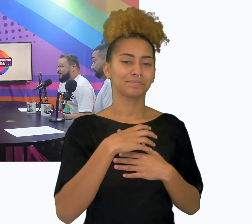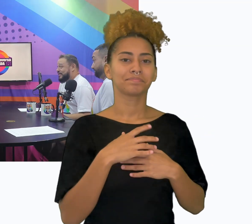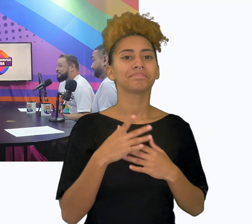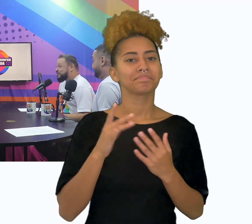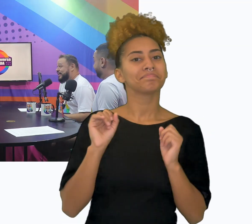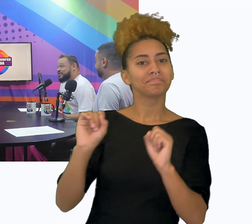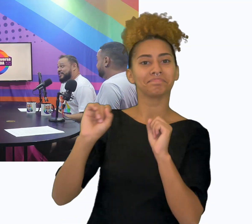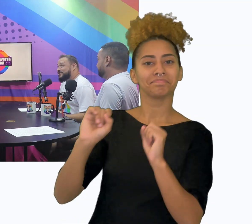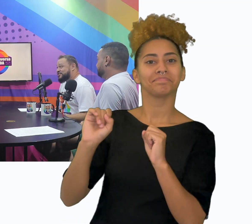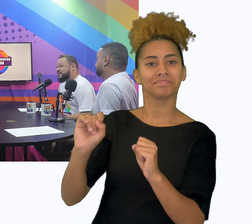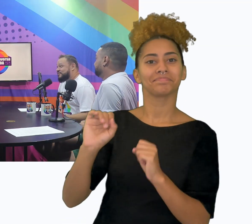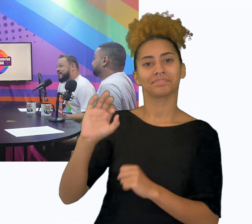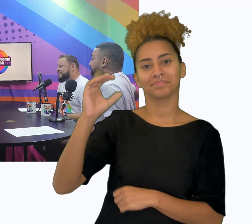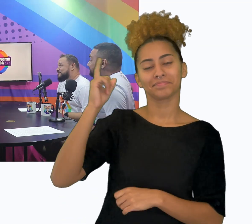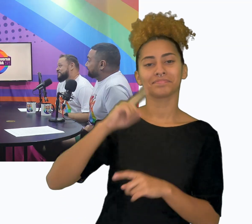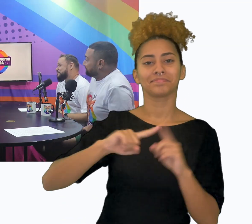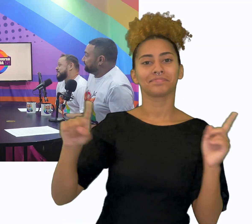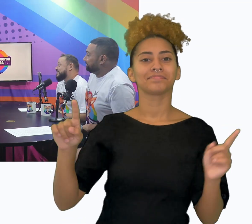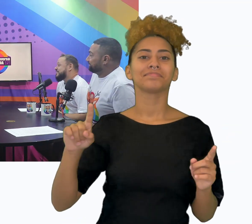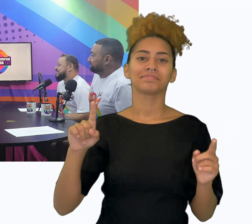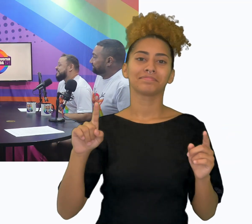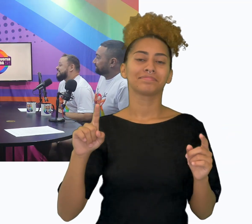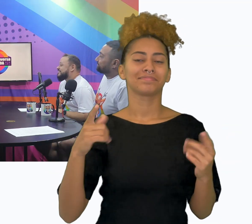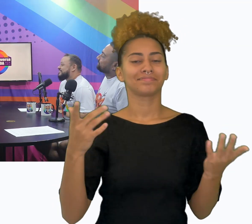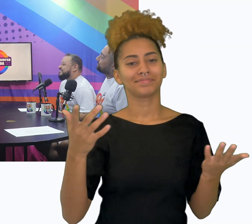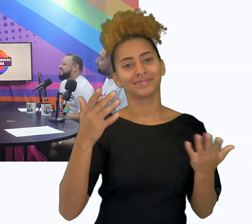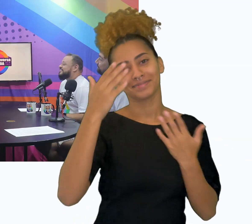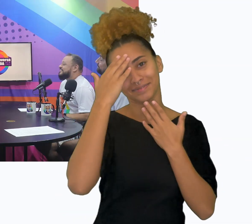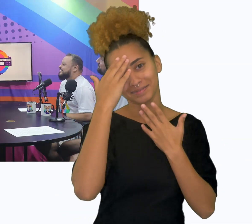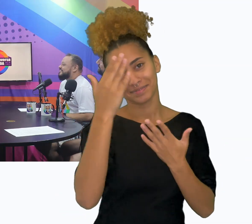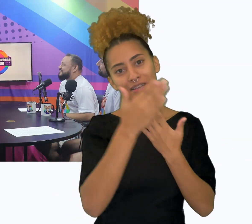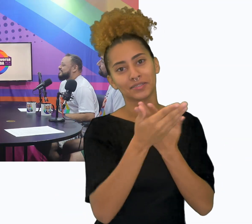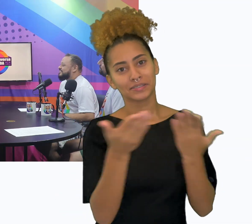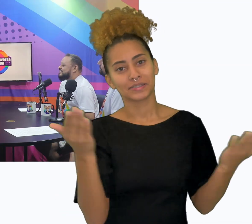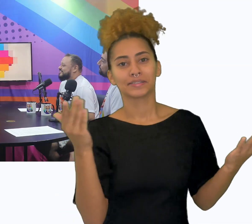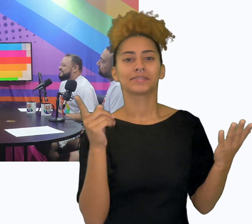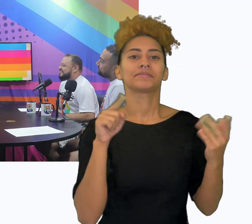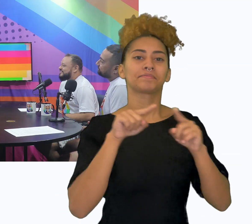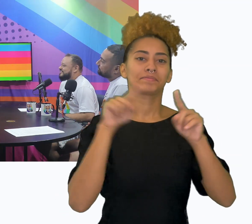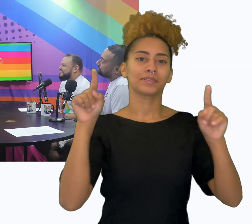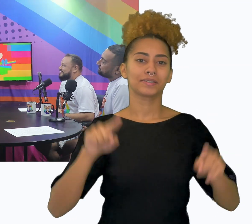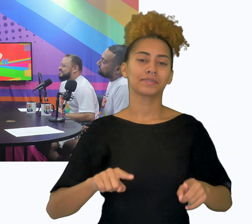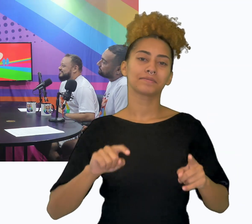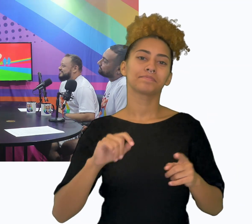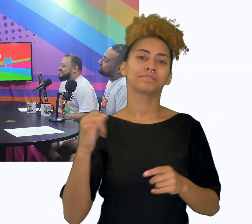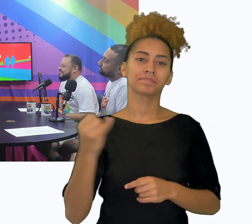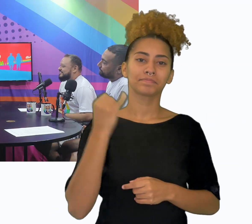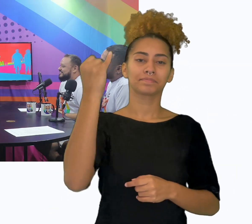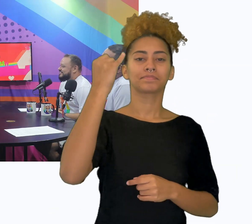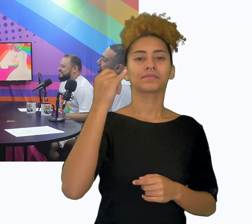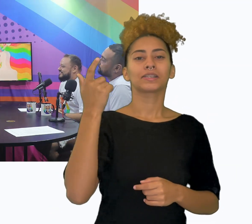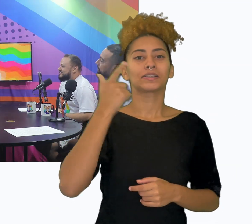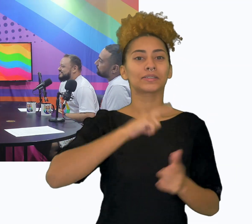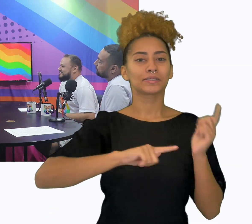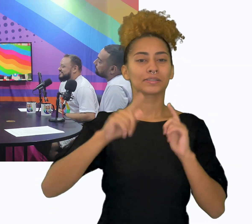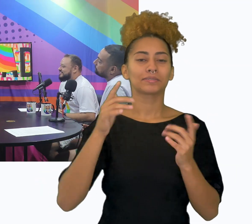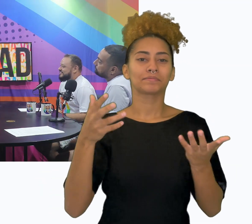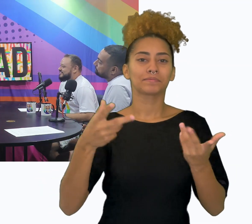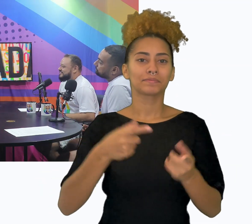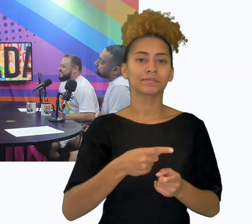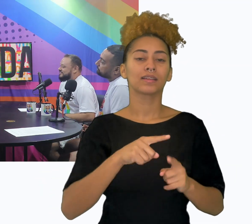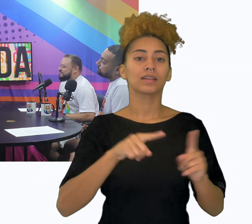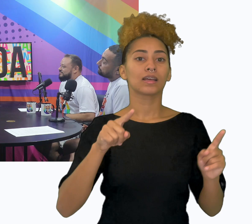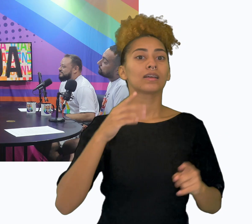Eu queria Pô, aproveitar depois também. a gente teve negações também. Agradecer também a vocês, assim, por essa iniciativa. Ainda bem que deu tudo certo, né? E